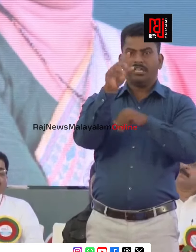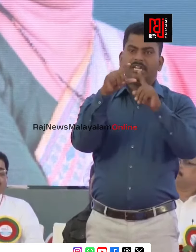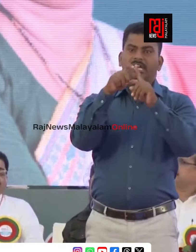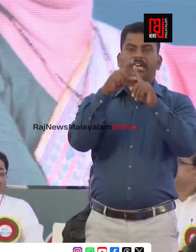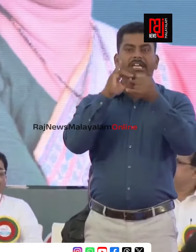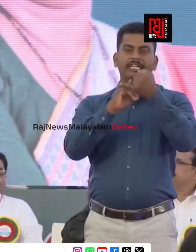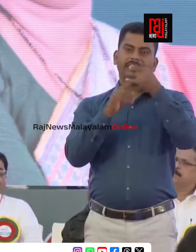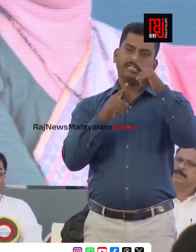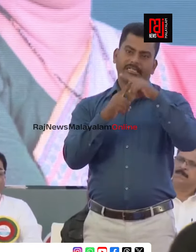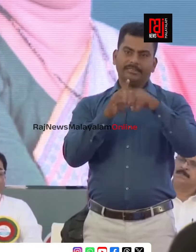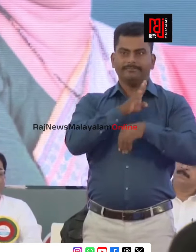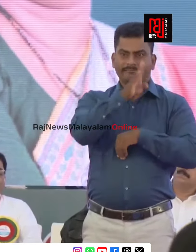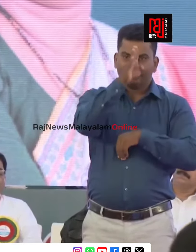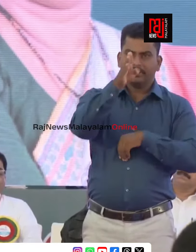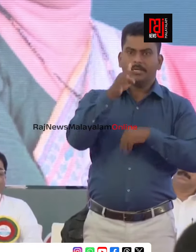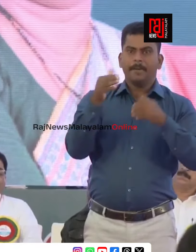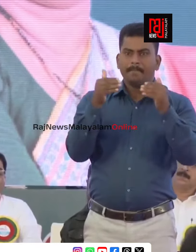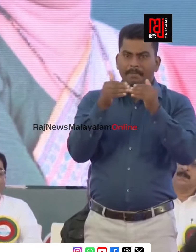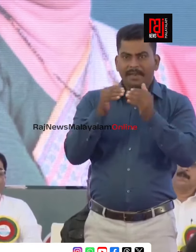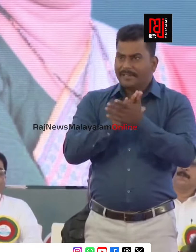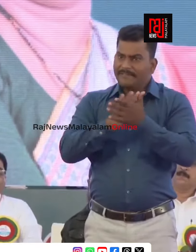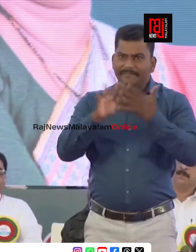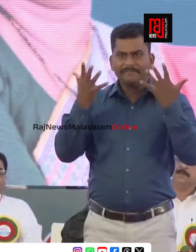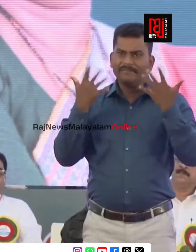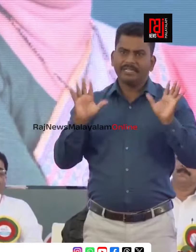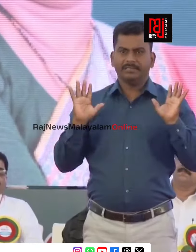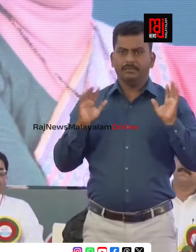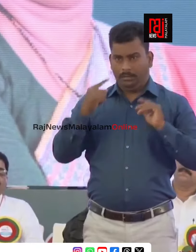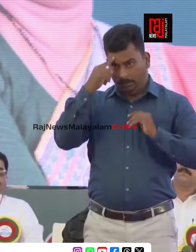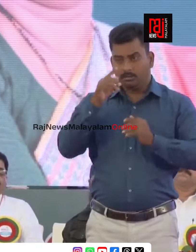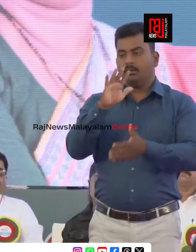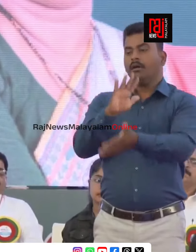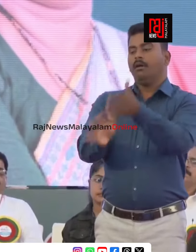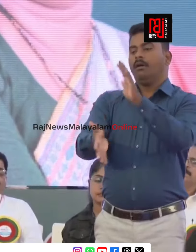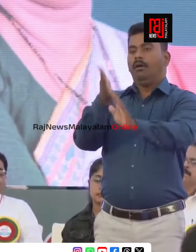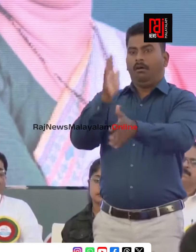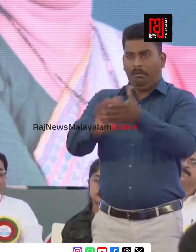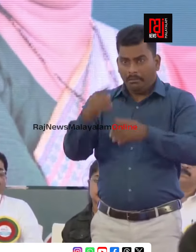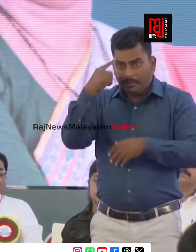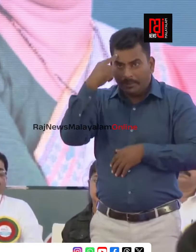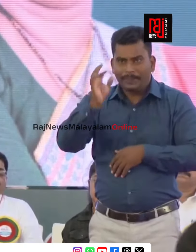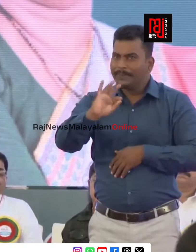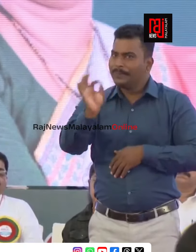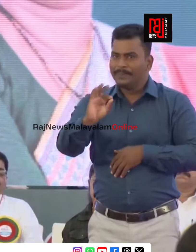നവകേരള സദസ്സുകളുടെ ഭാഗമായി വിവിധ നിയോജക മണ്ഡലങ്ങളിൽ വെച്ച്